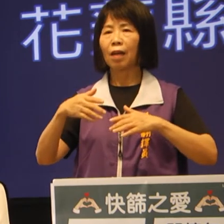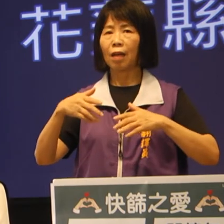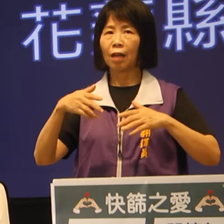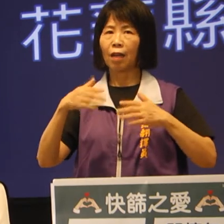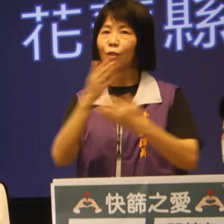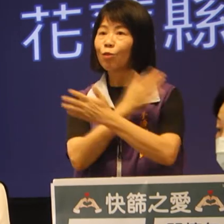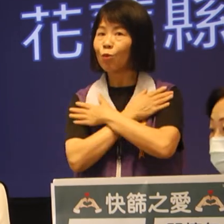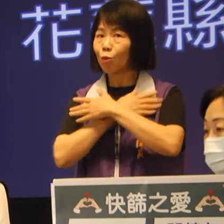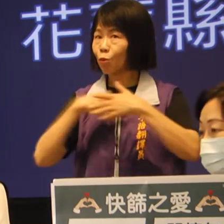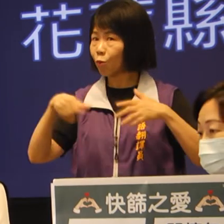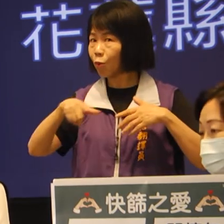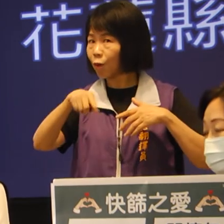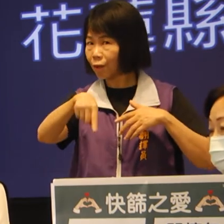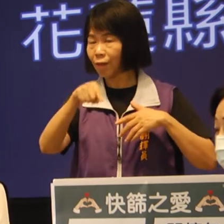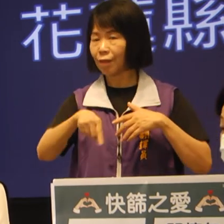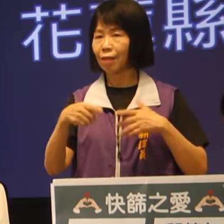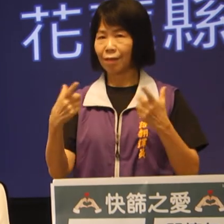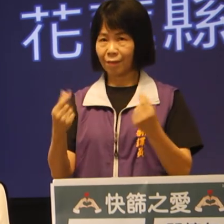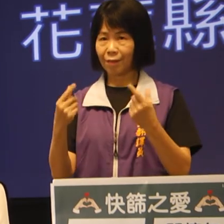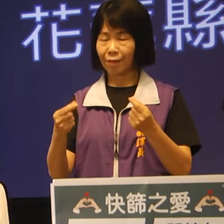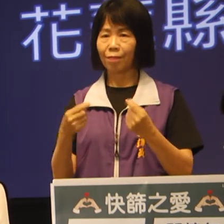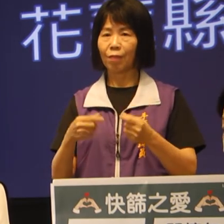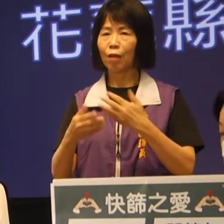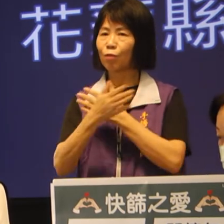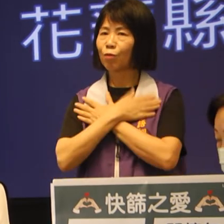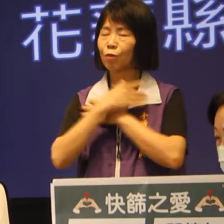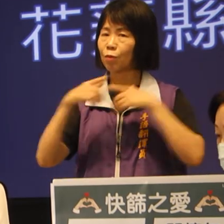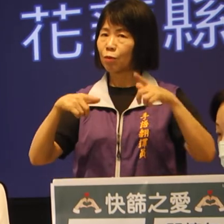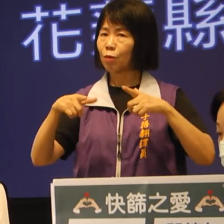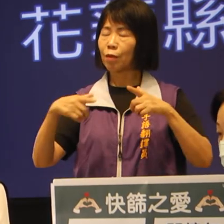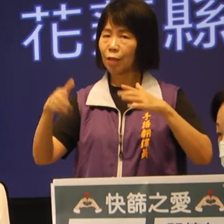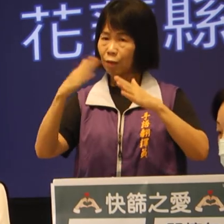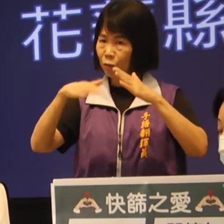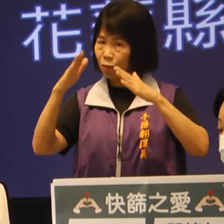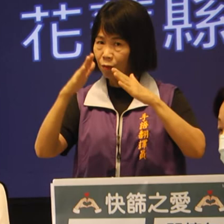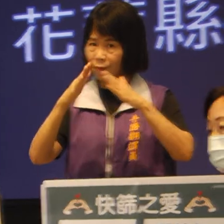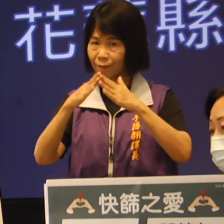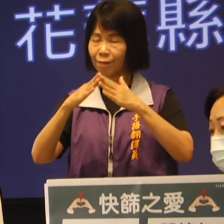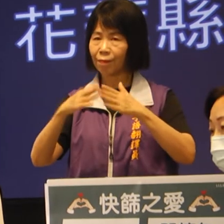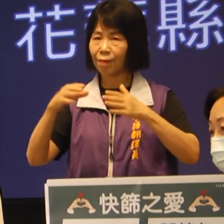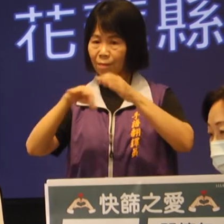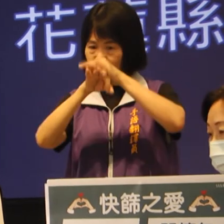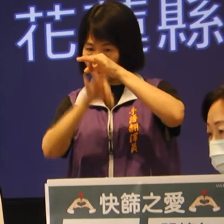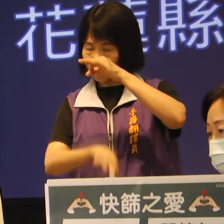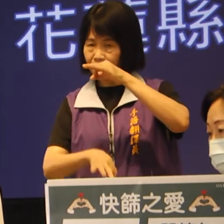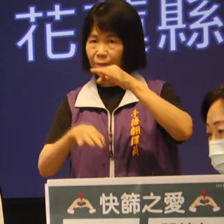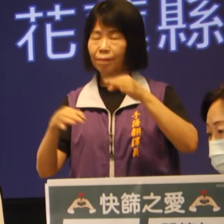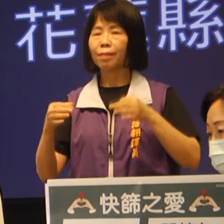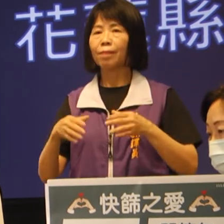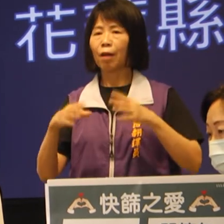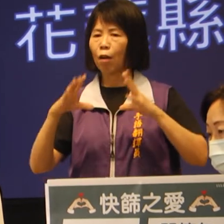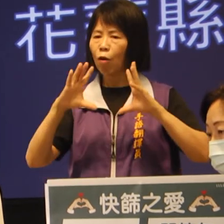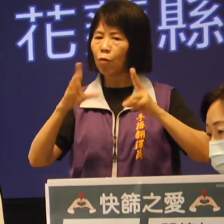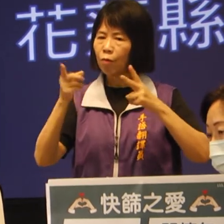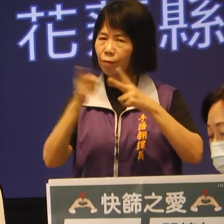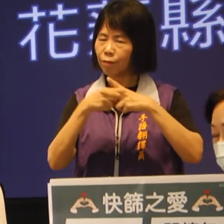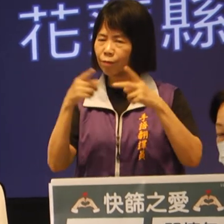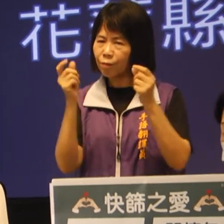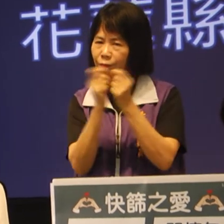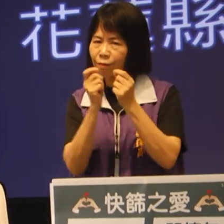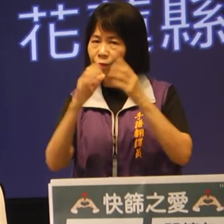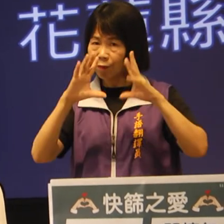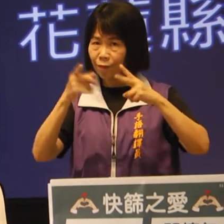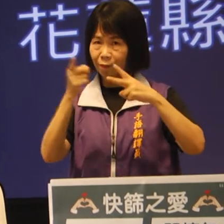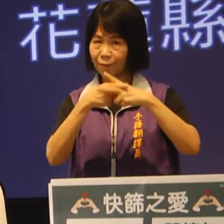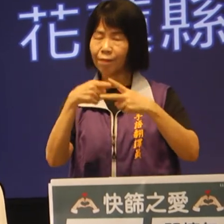幼儿园的部分，也会由我们的幼儿园端照册之后集中在邻近的国小学校进行施